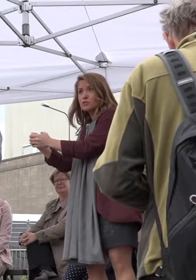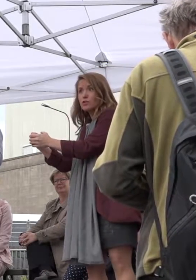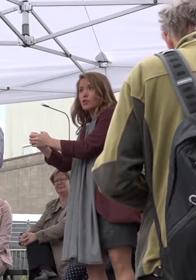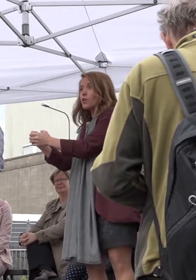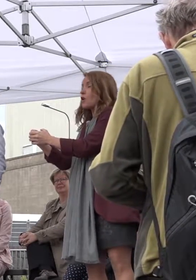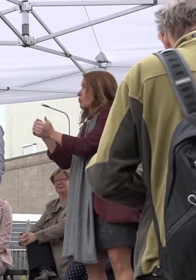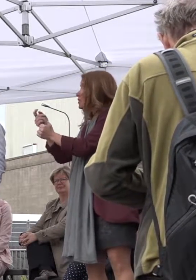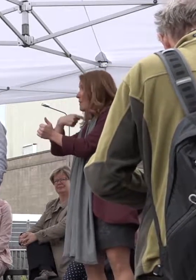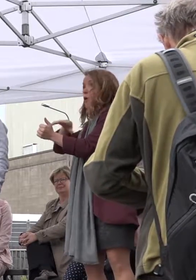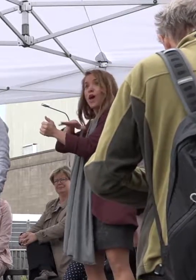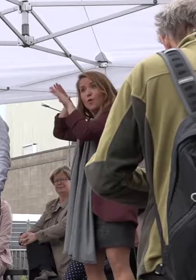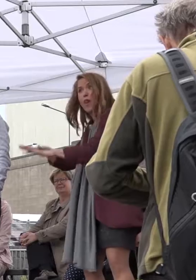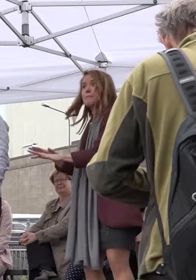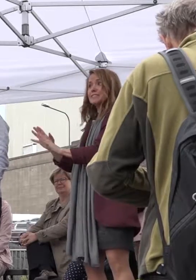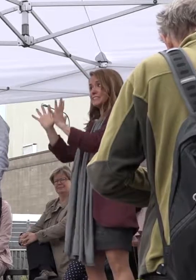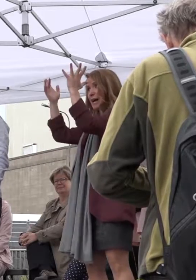vi finns.